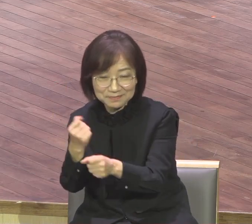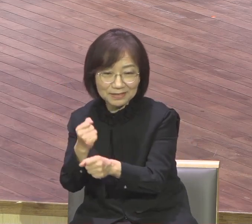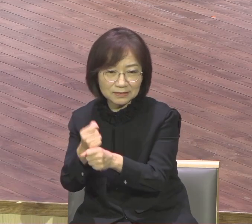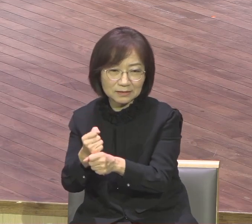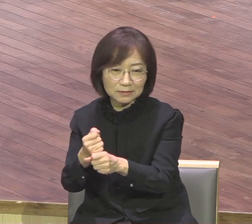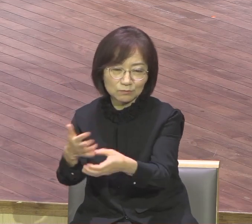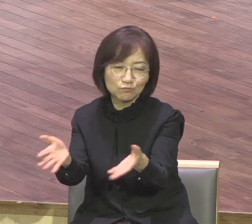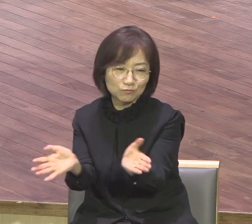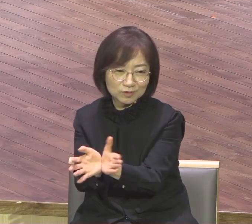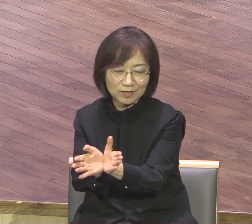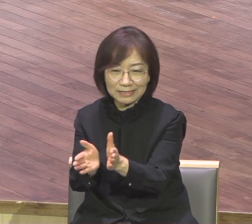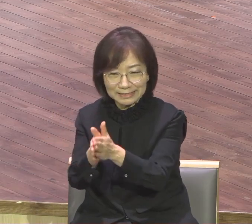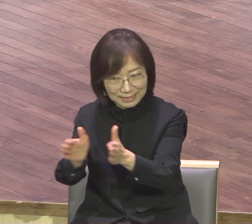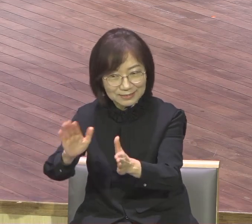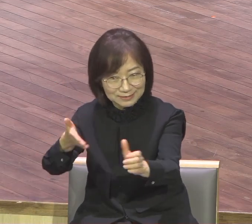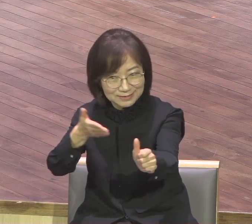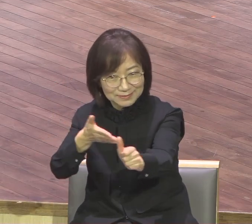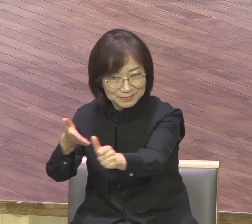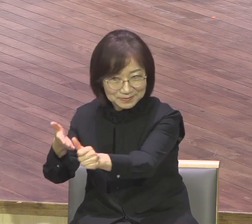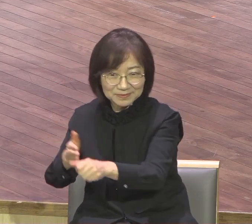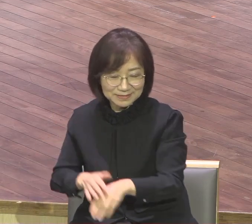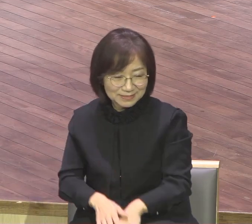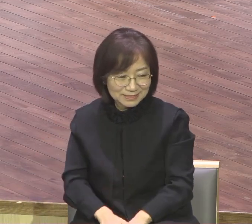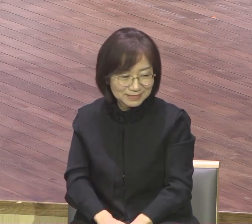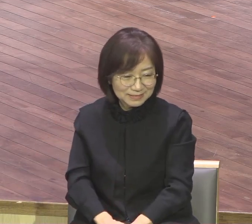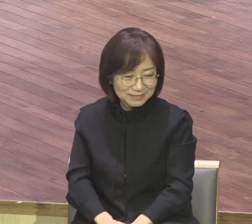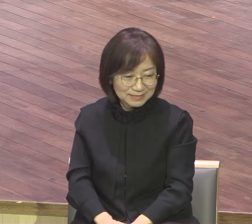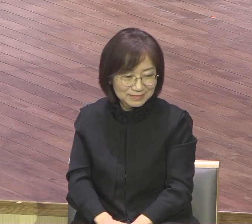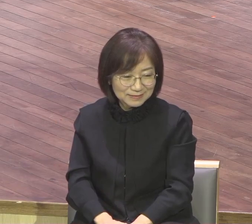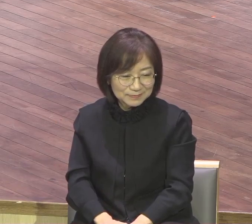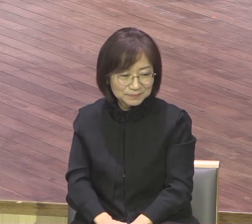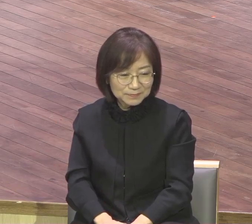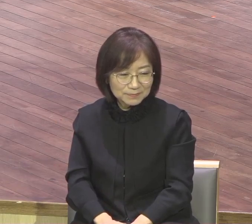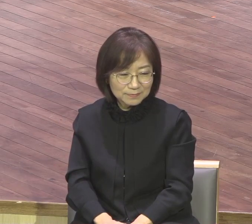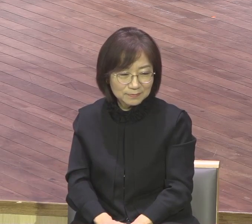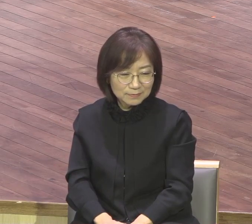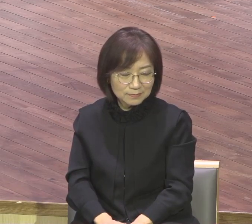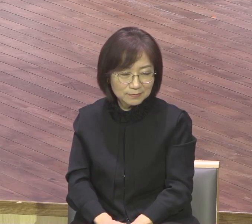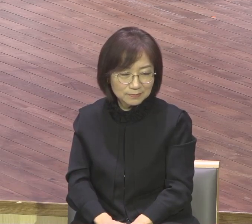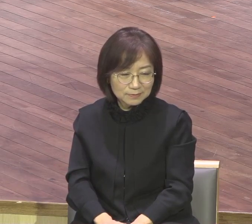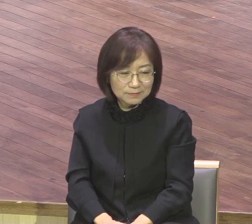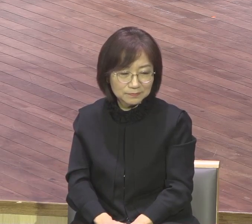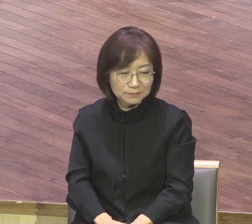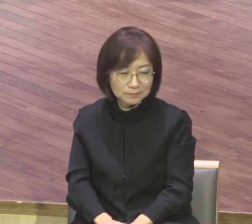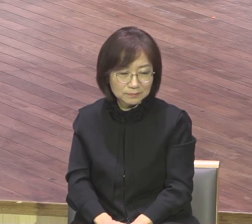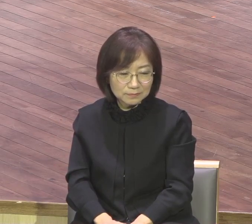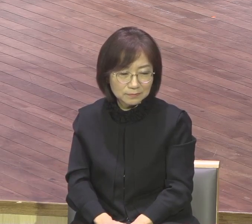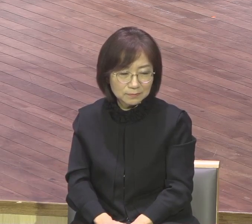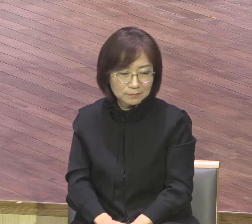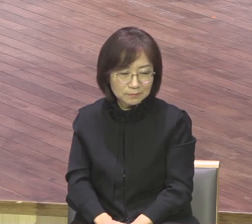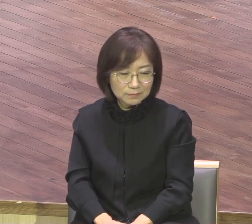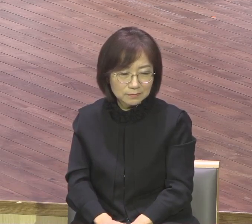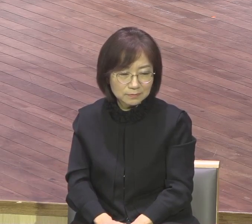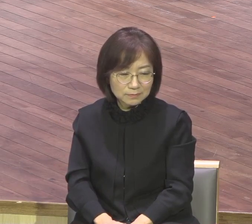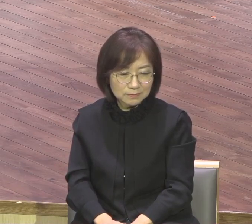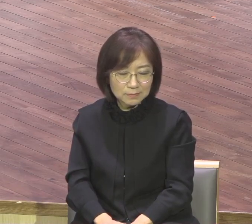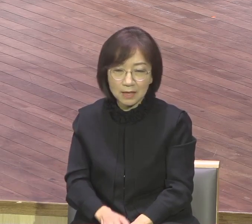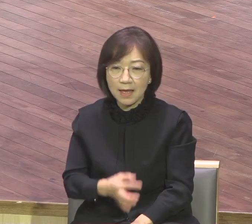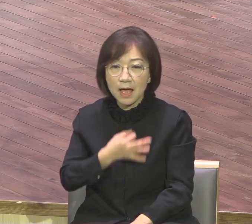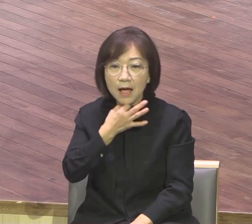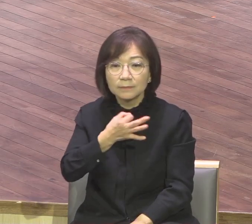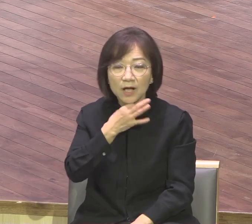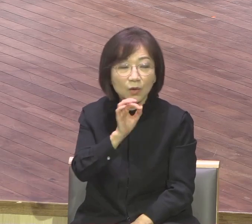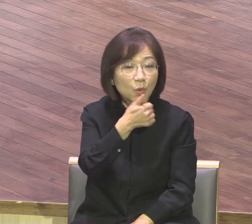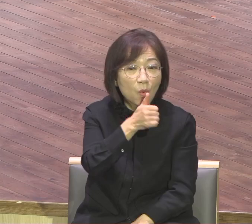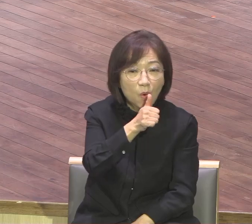el grupo de traducción. 우리 성교위원장님 와 계시니까 이 성교위원들 여러분들이 와 있으니까 꼭 그렇게 번역 통역부 번역부